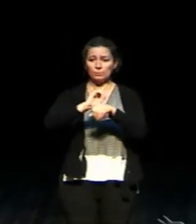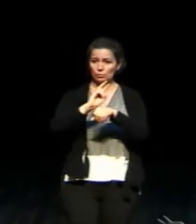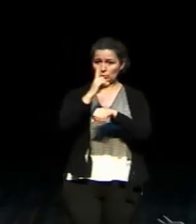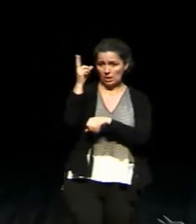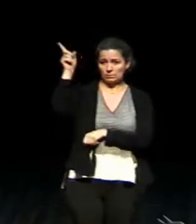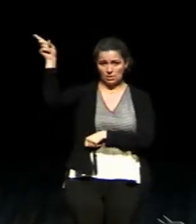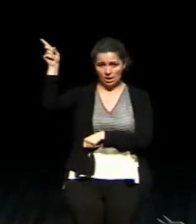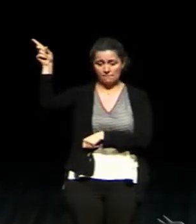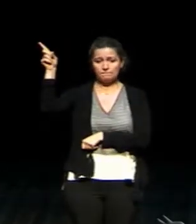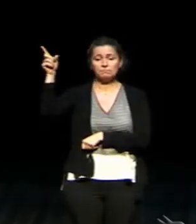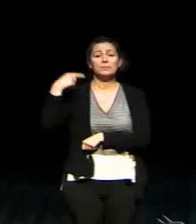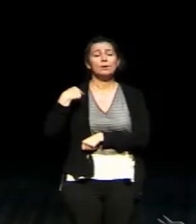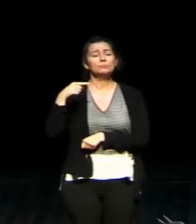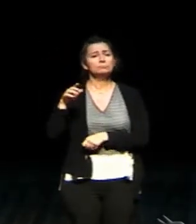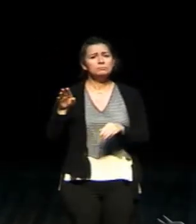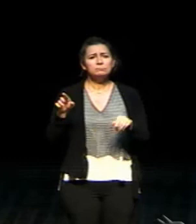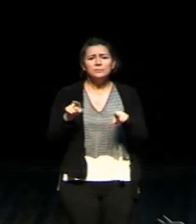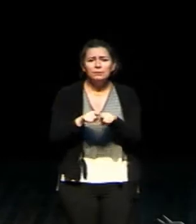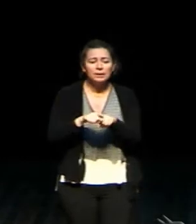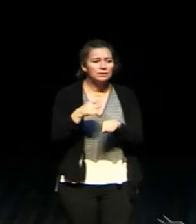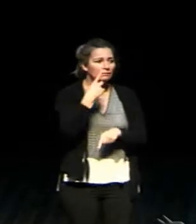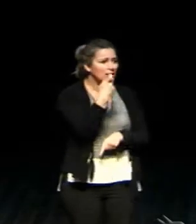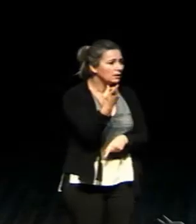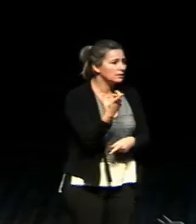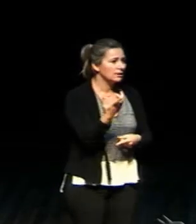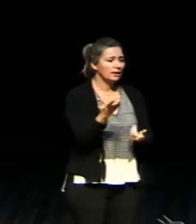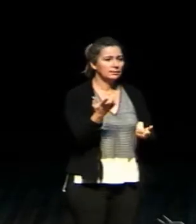Eu fui para a Unicamp fazer uma pesquisa.